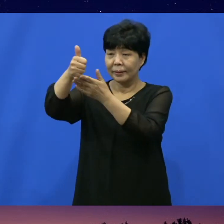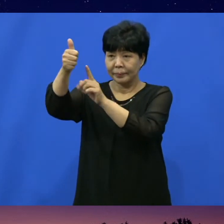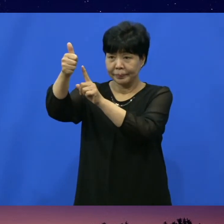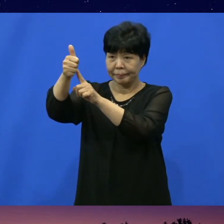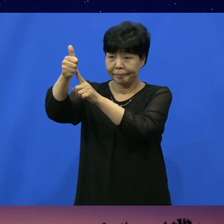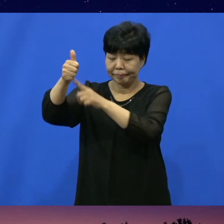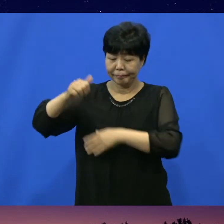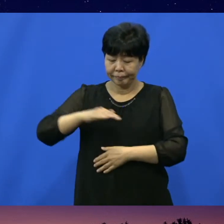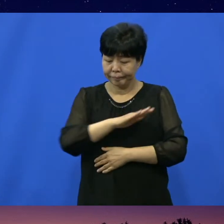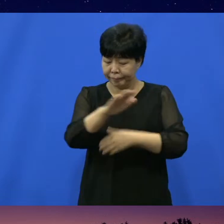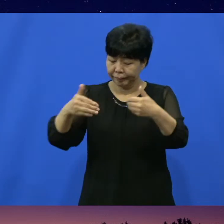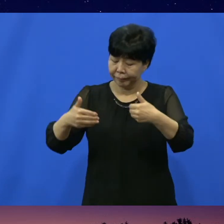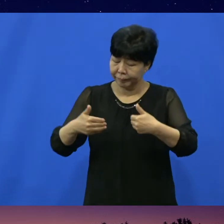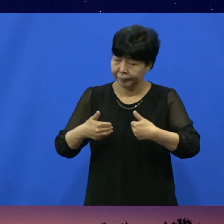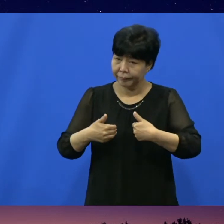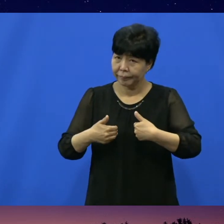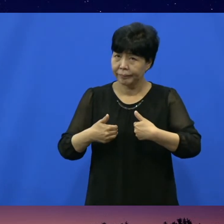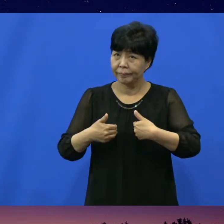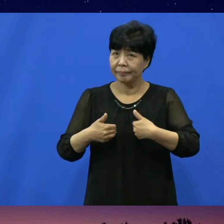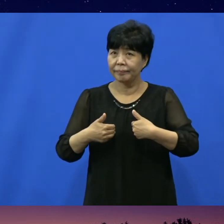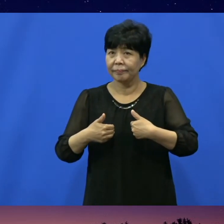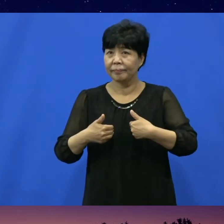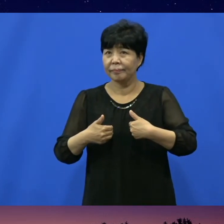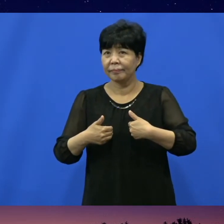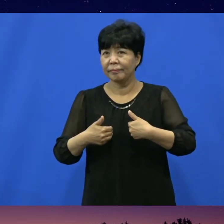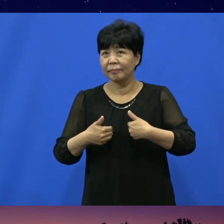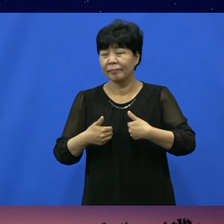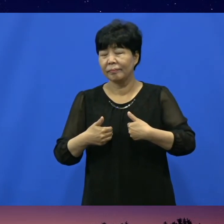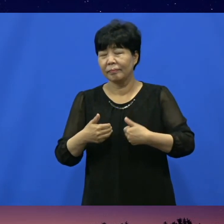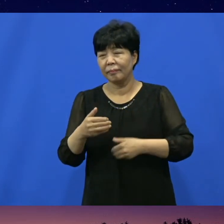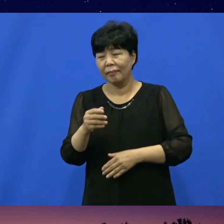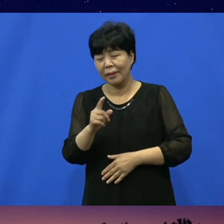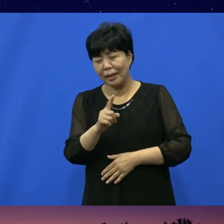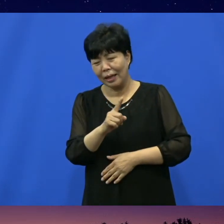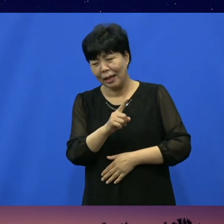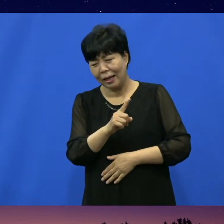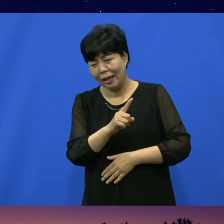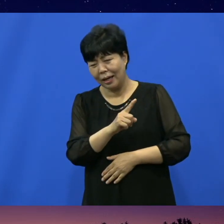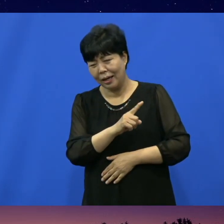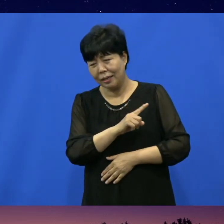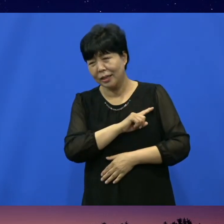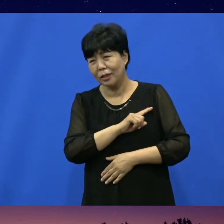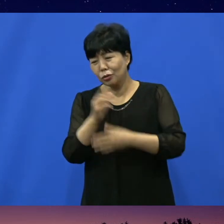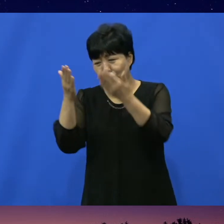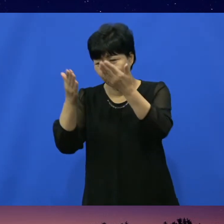하나님이 우리에게 뭘 가장 주시고 싶어 하시겠어요?